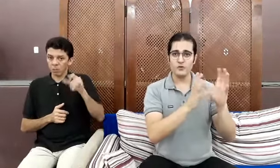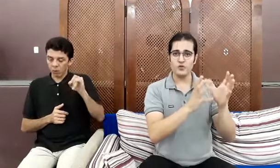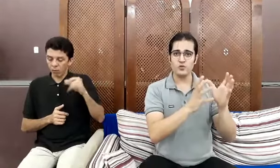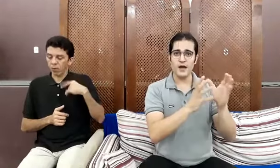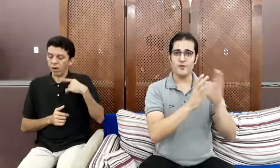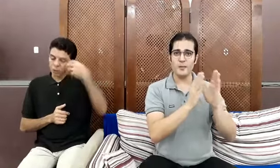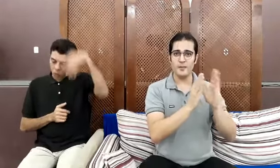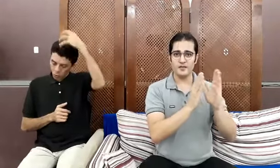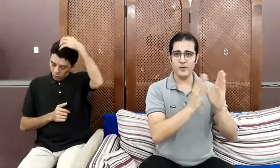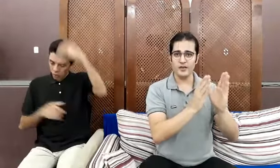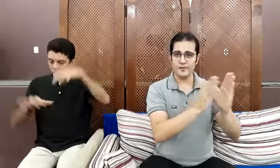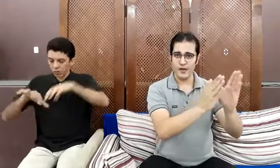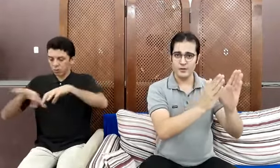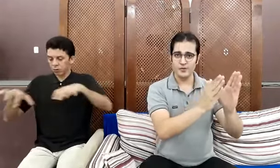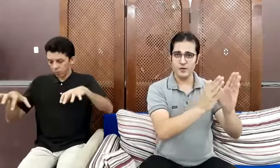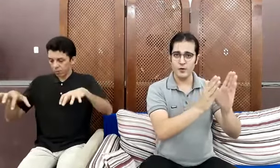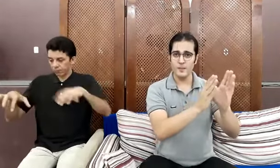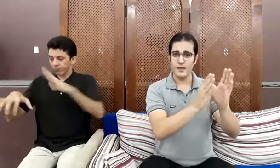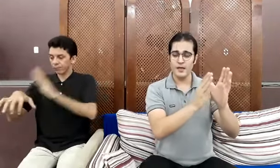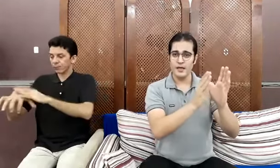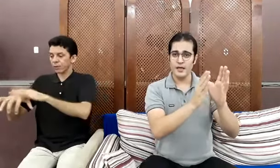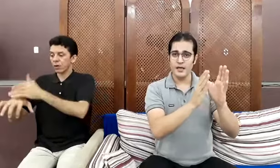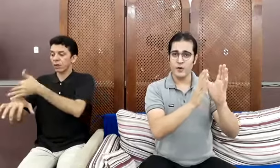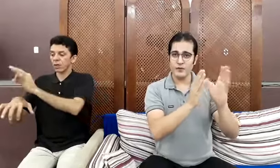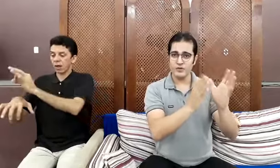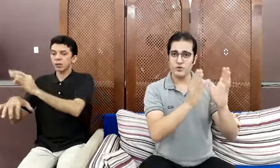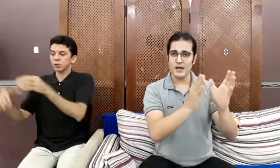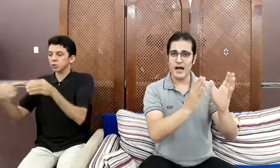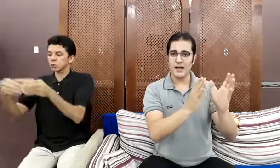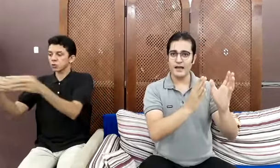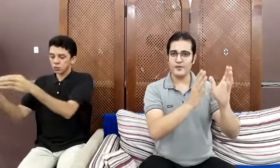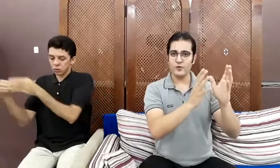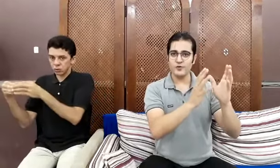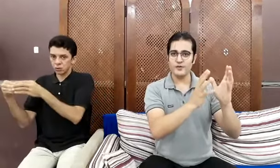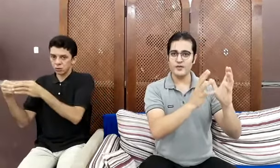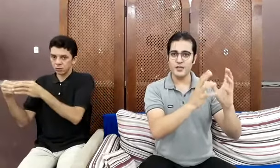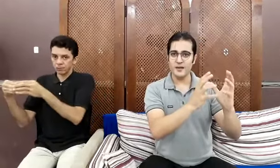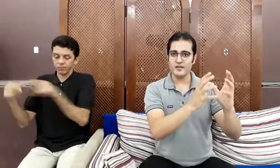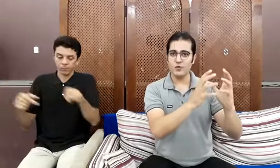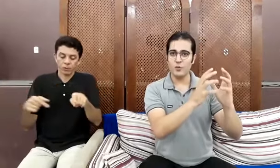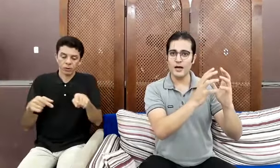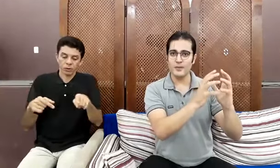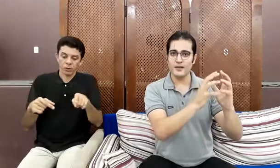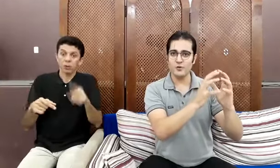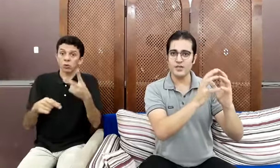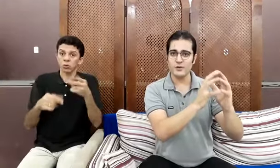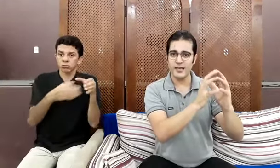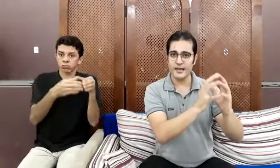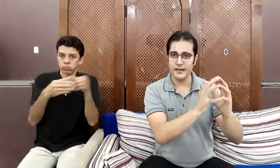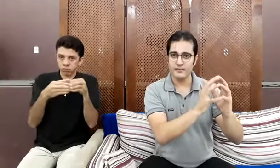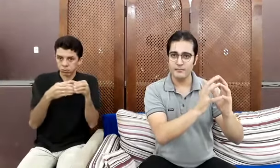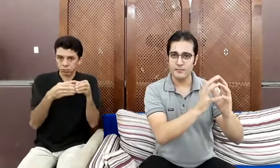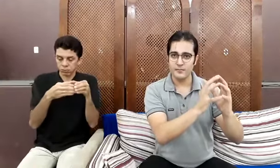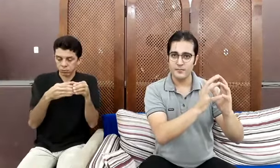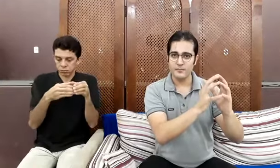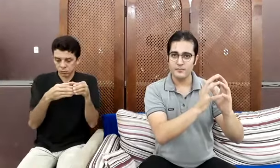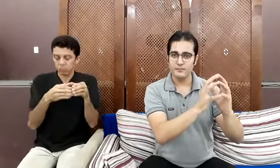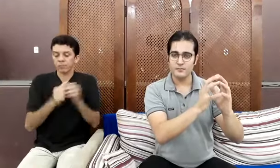reino de Judá foi o que permaneceu ainda fiel ao Senhor, e o reino de Judá, ele ficou se estabelecendo como capital Jerusalém.